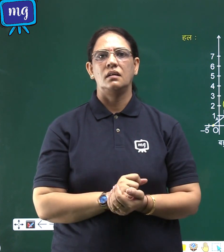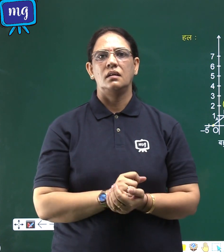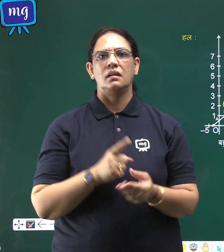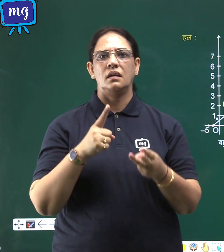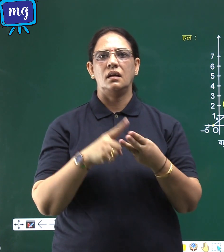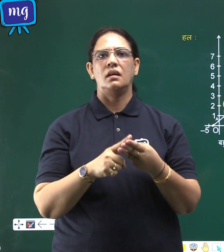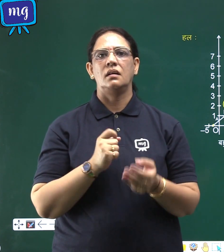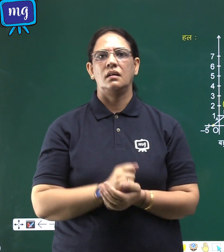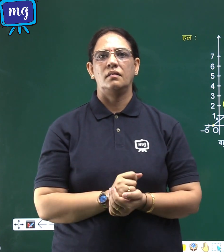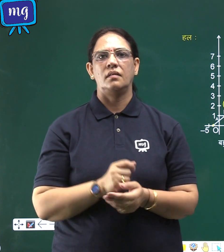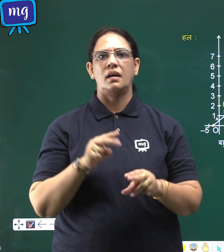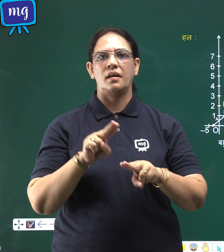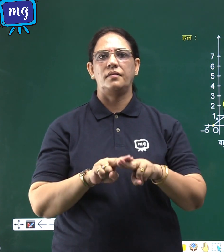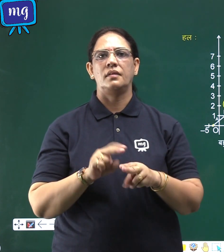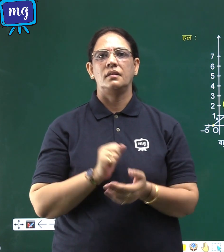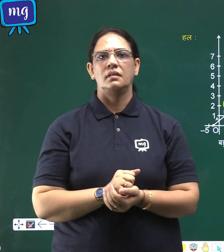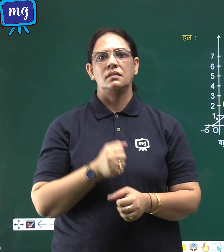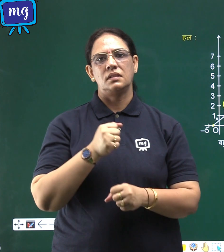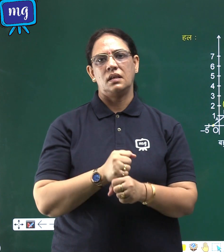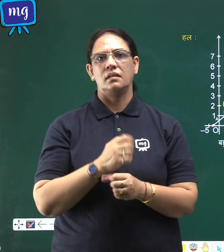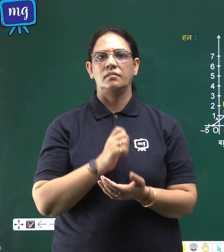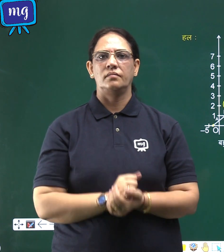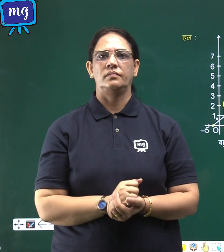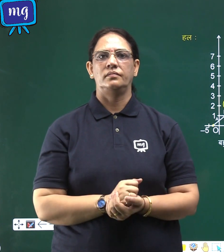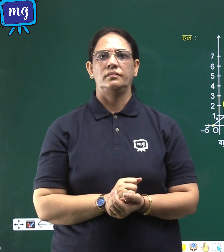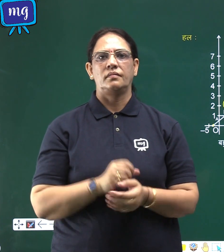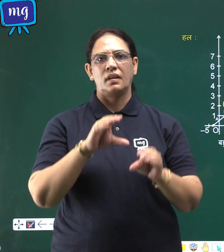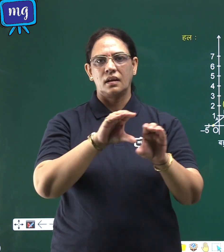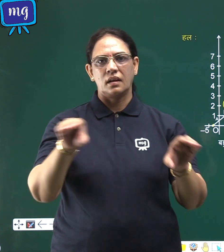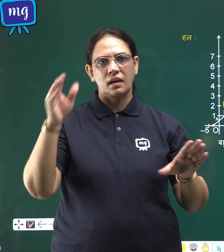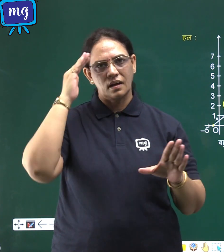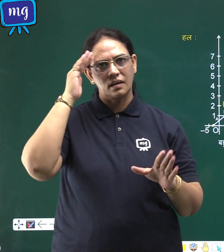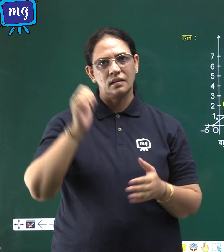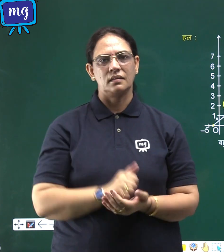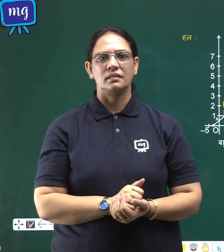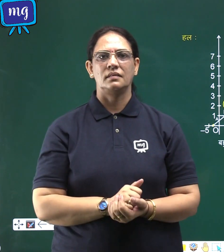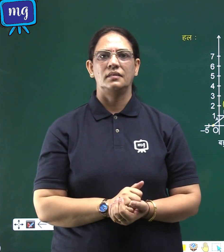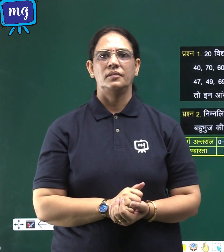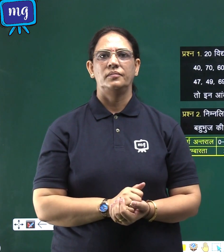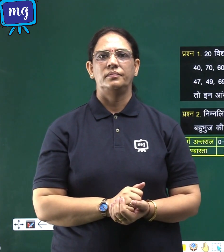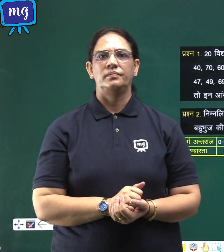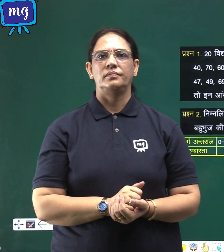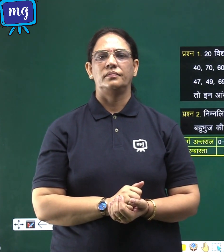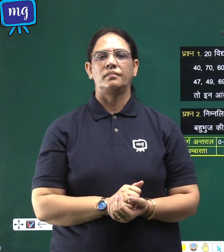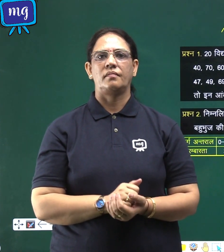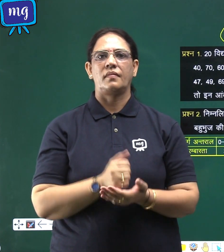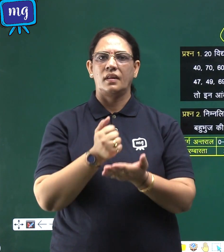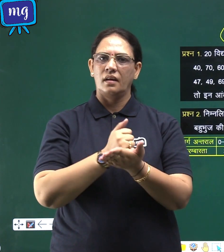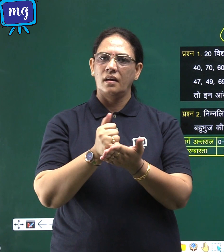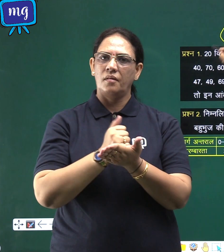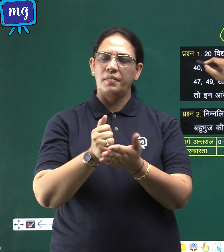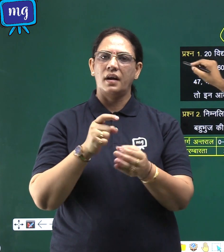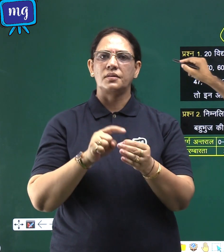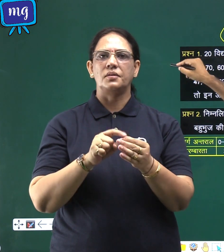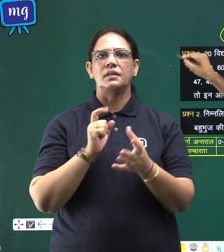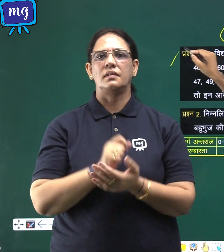E, F, G, समझा गया, अब यहास पिर्ष,